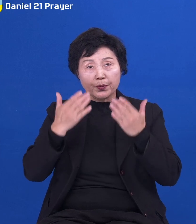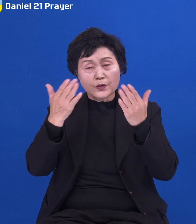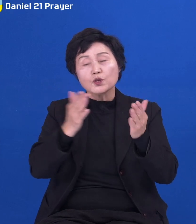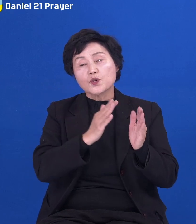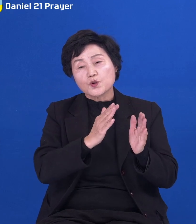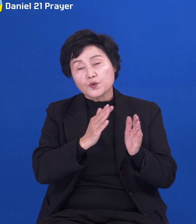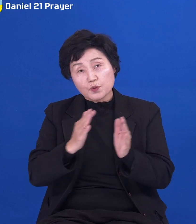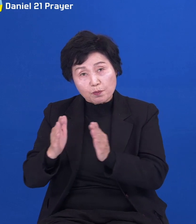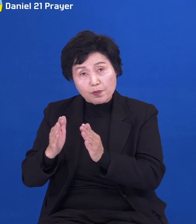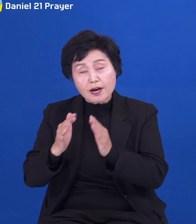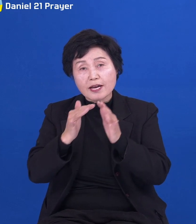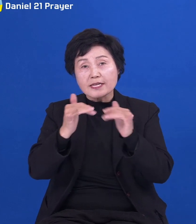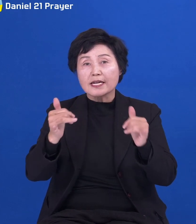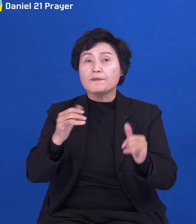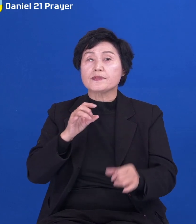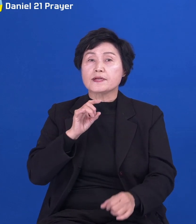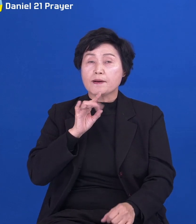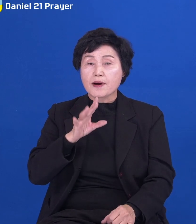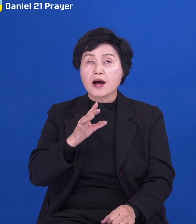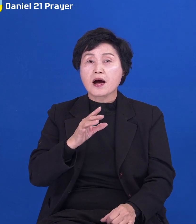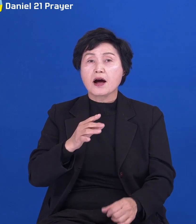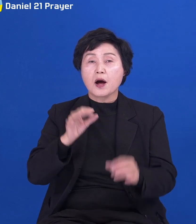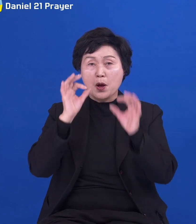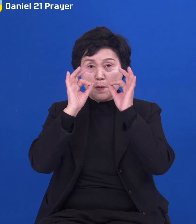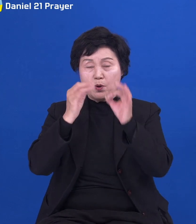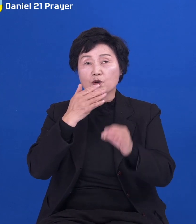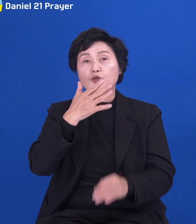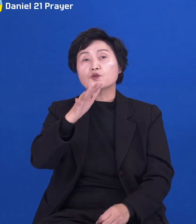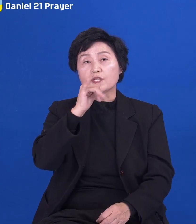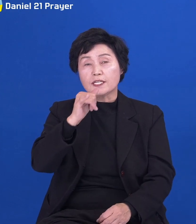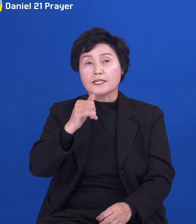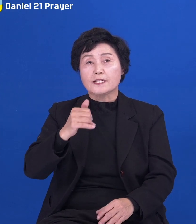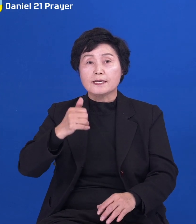한 사람들만이 받을 수 있는 하나님의 최고의 선물이 될